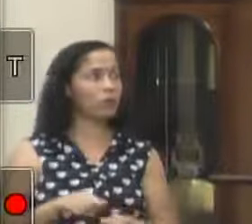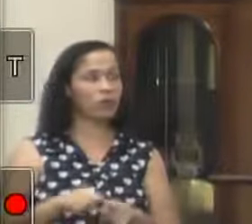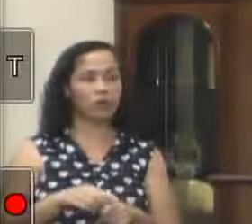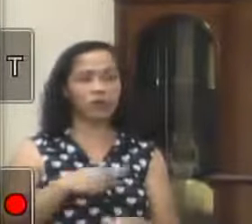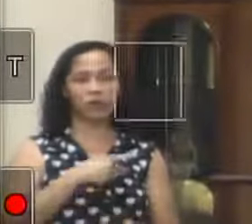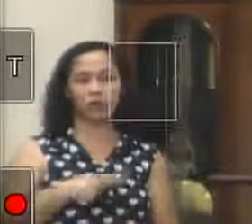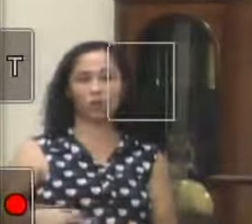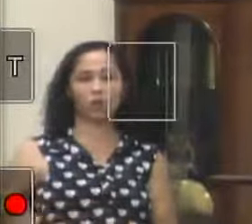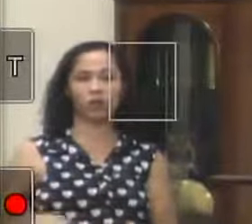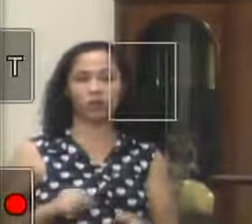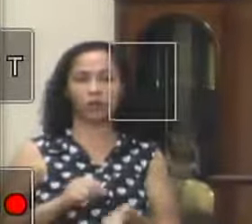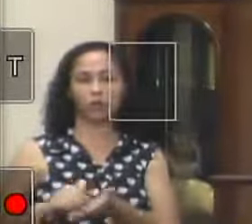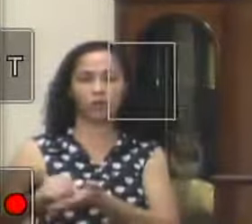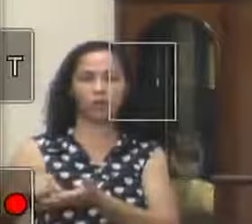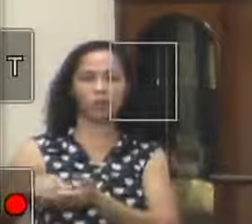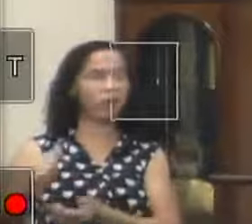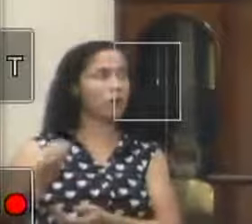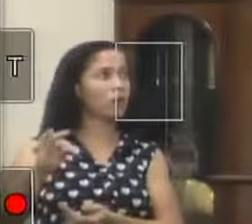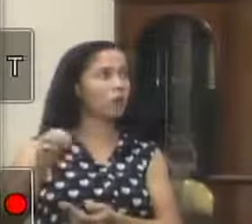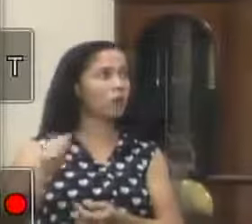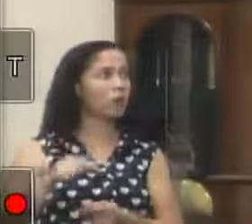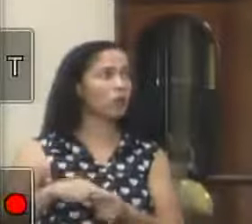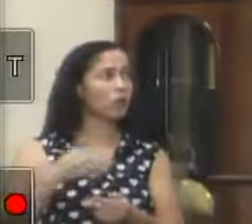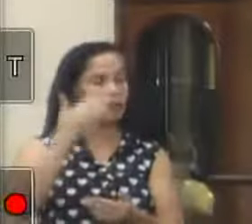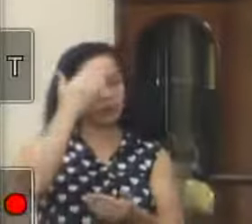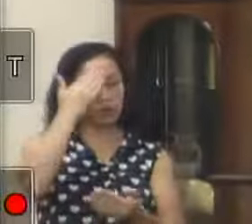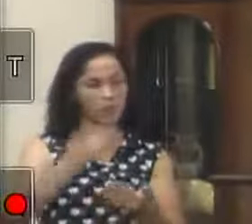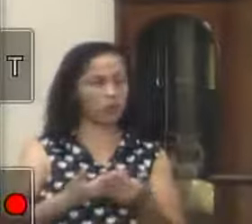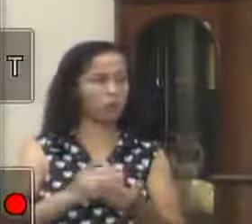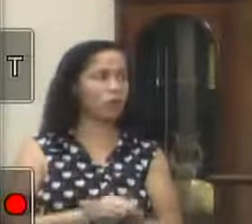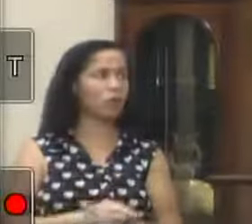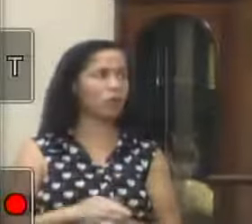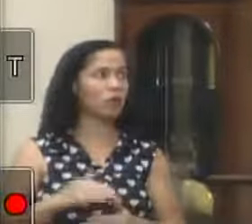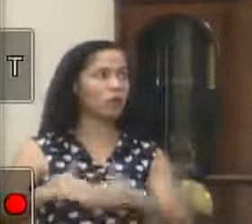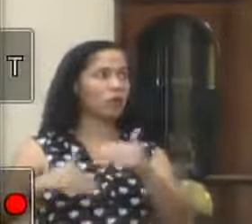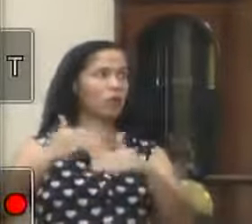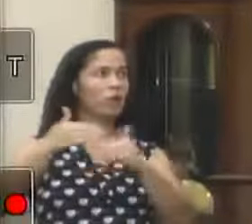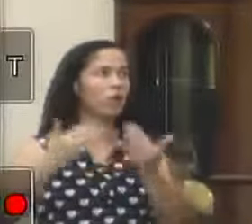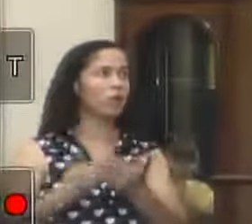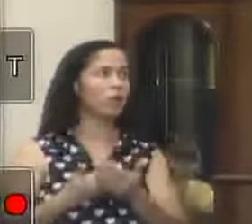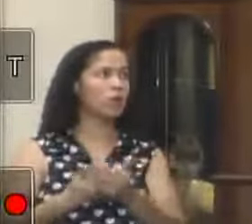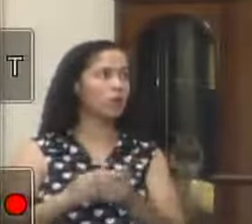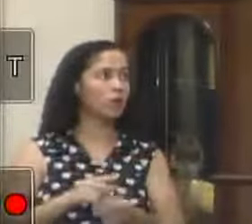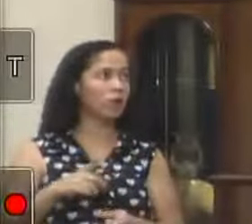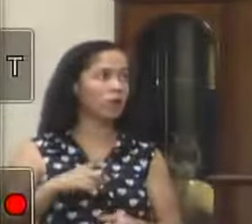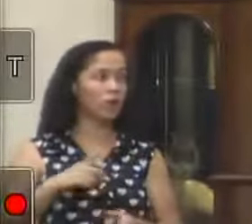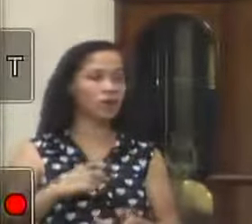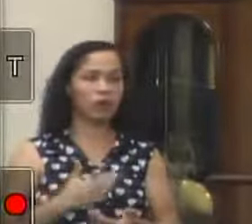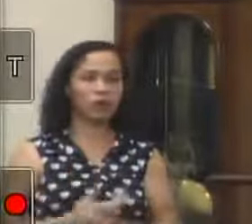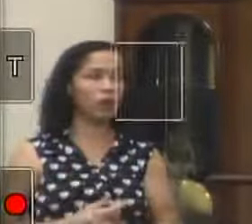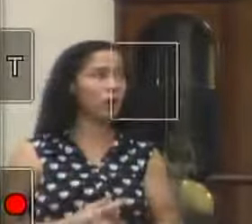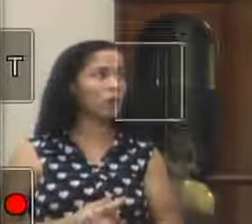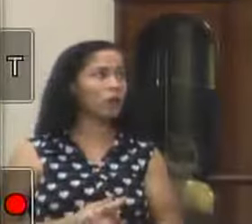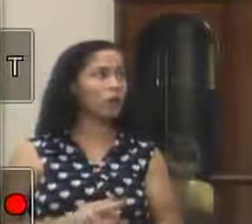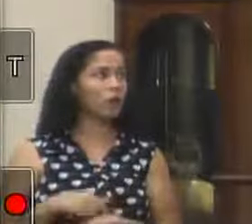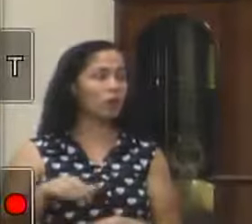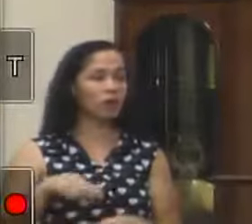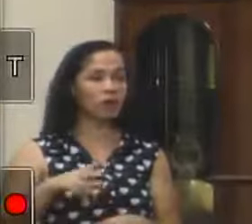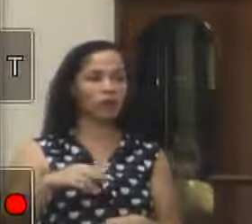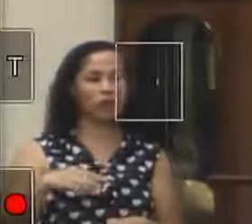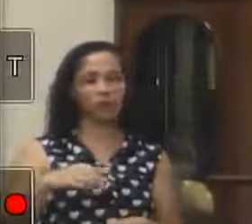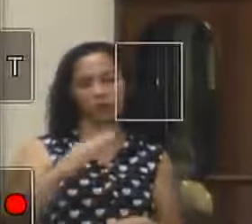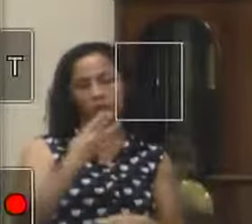presidente, queria que deixasse registrado nessa casa, acredito, né, que durante esse estudo todo que nós teremos nessa